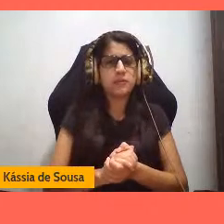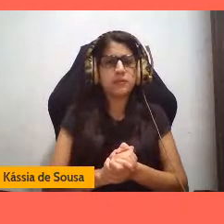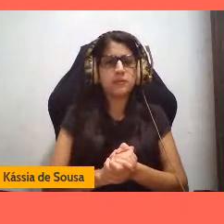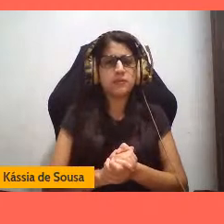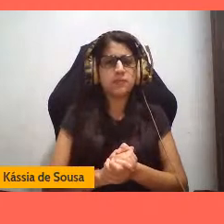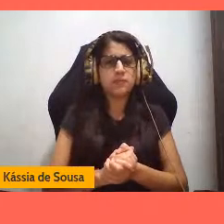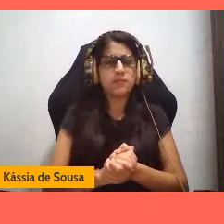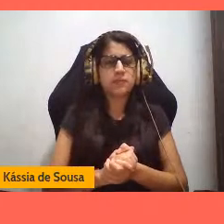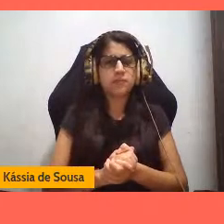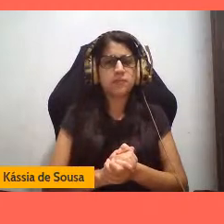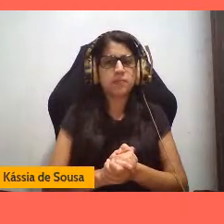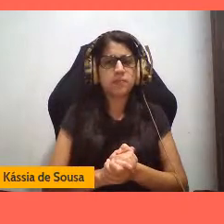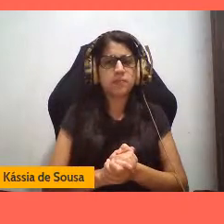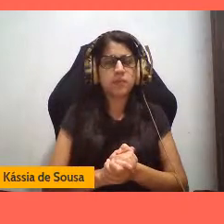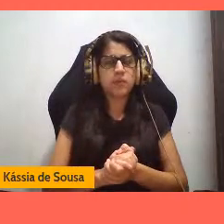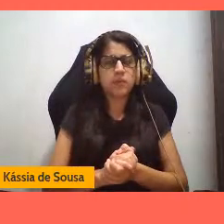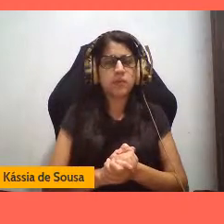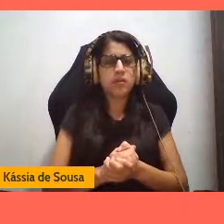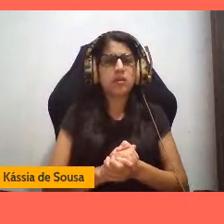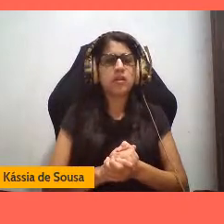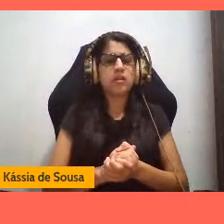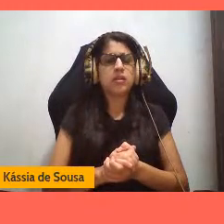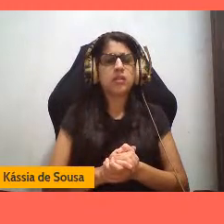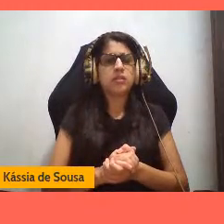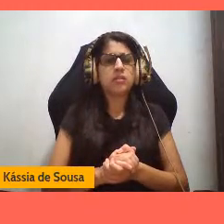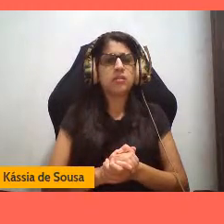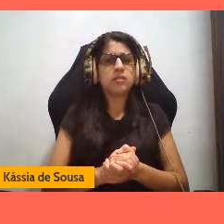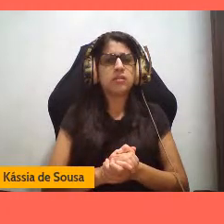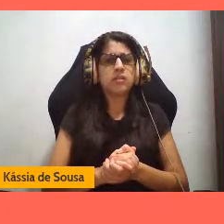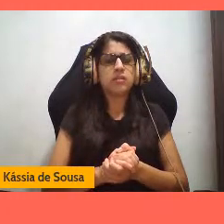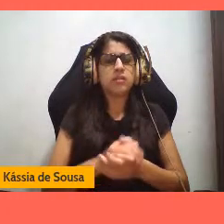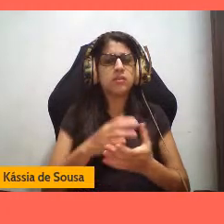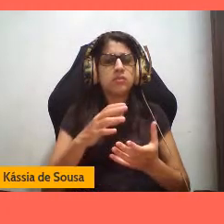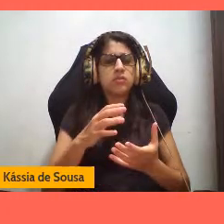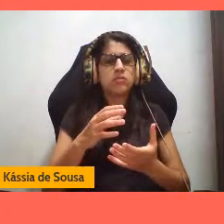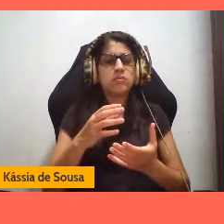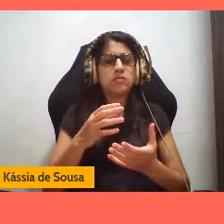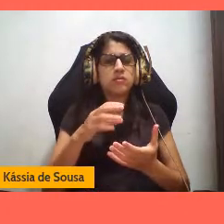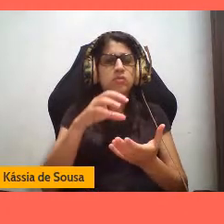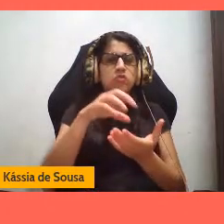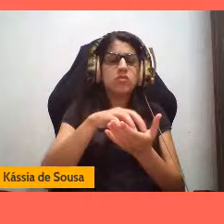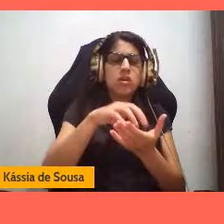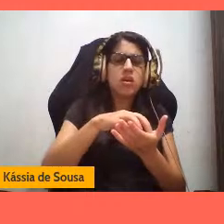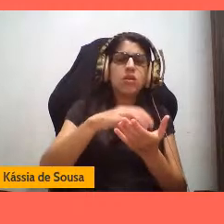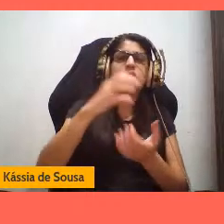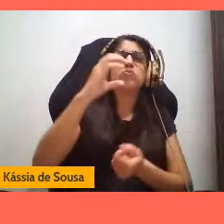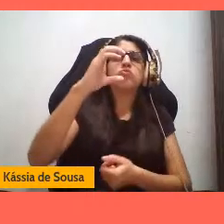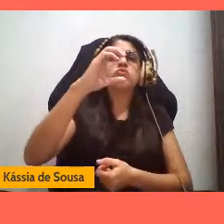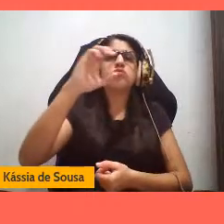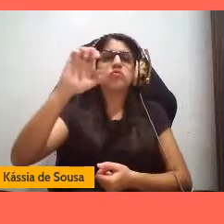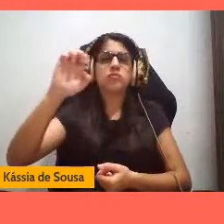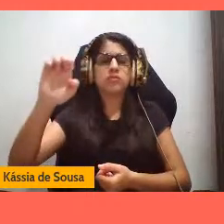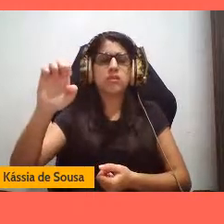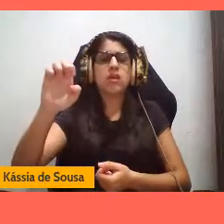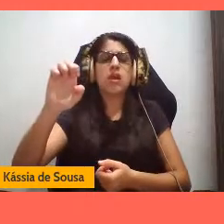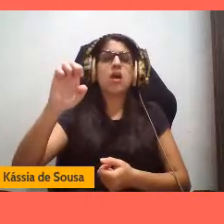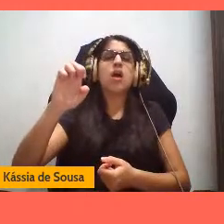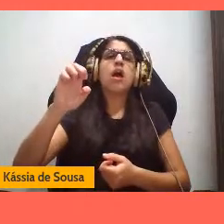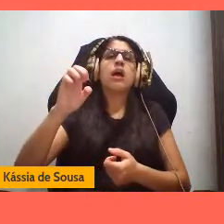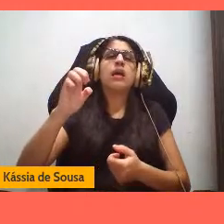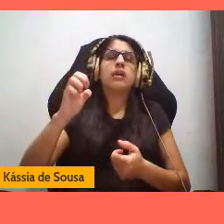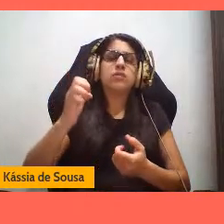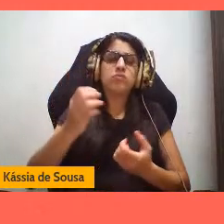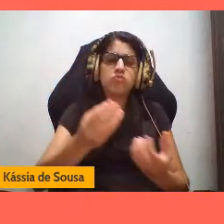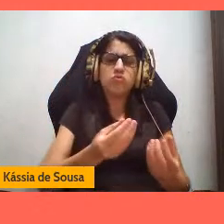e as iniciativas do Centro da Educação, dando uma contribuição